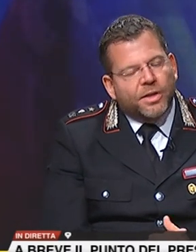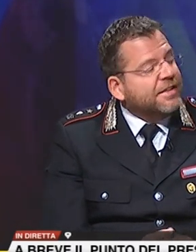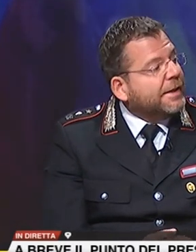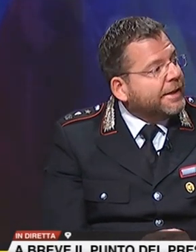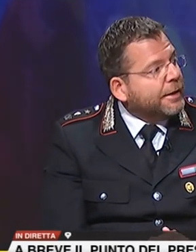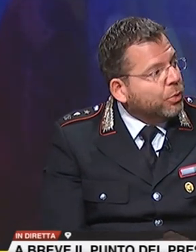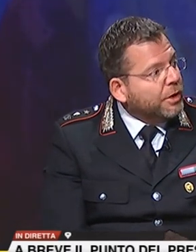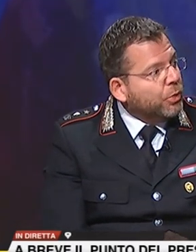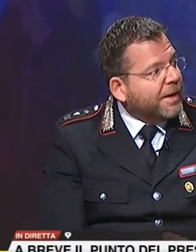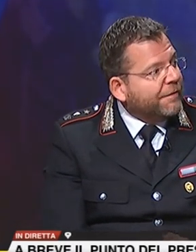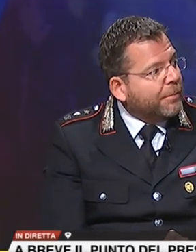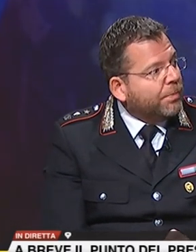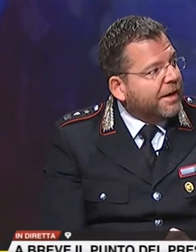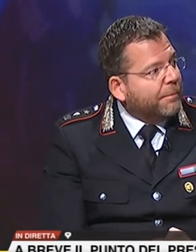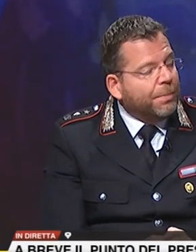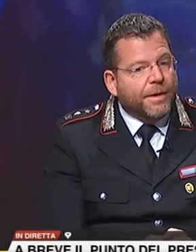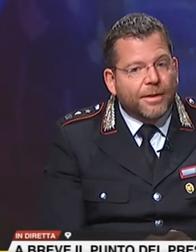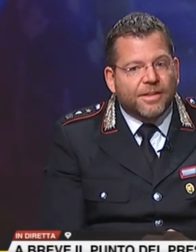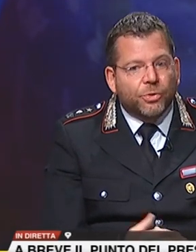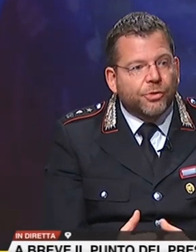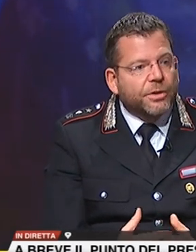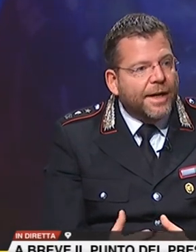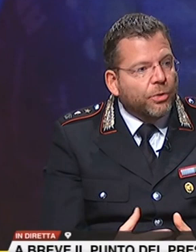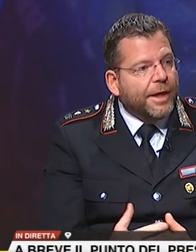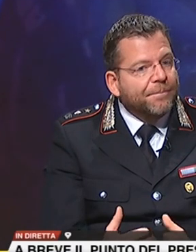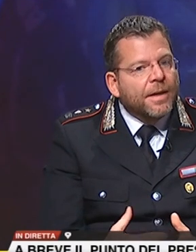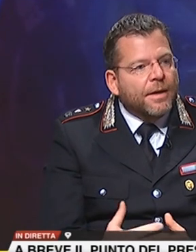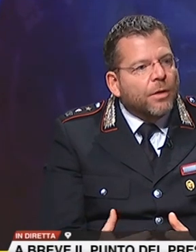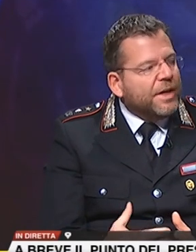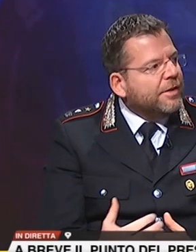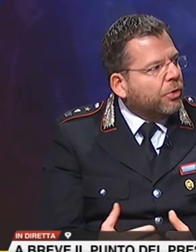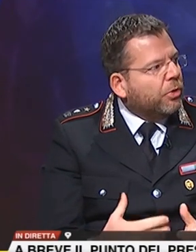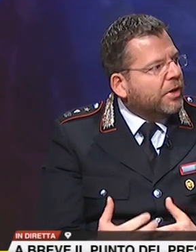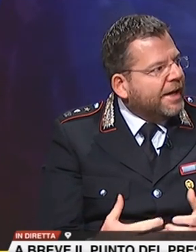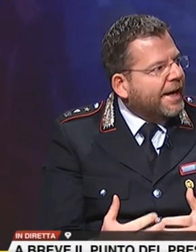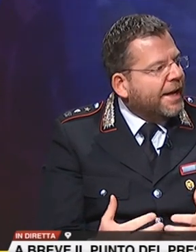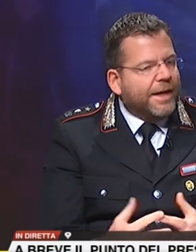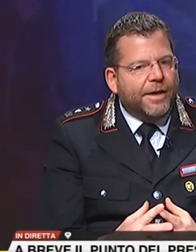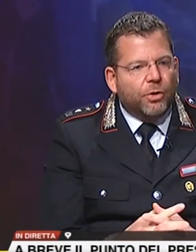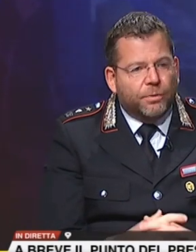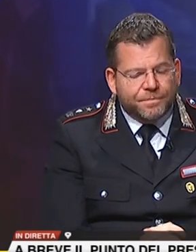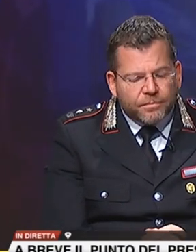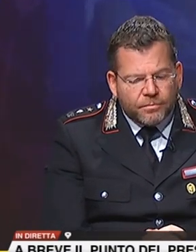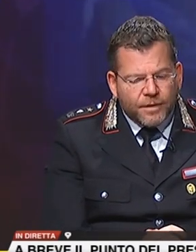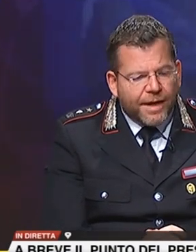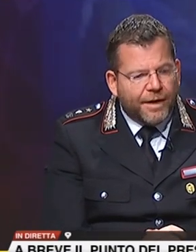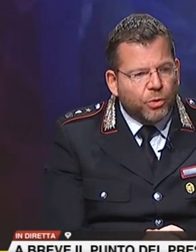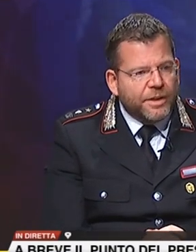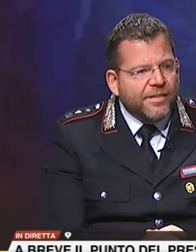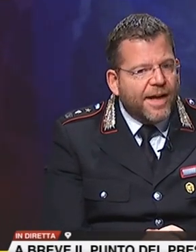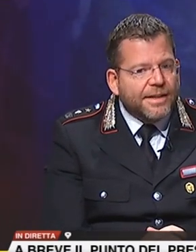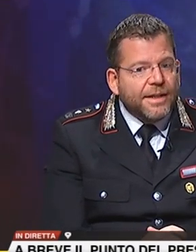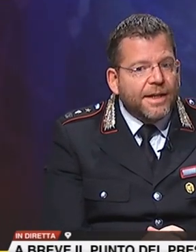quelle droghe sintetiche di cui parlavamo prima. È stato riscontrato che quelli sono i canali